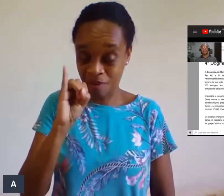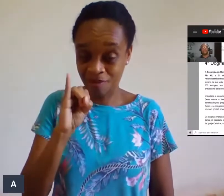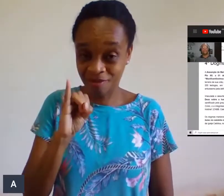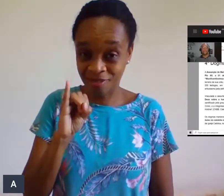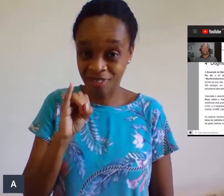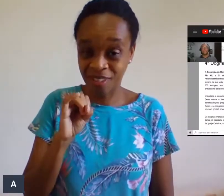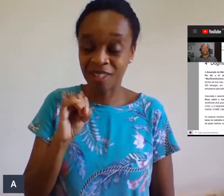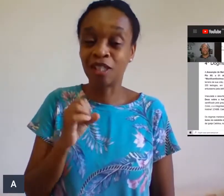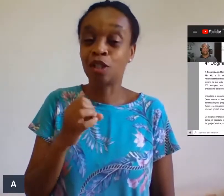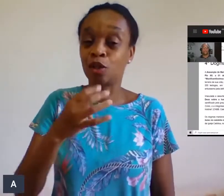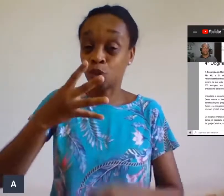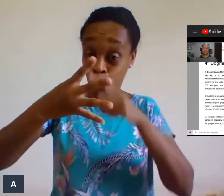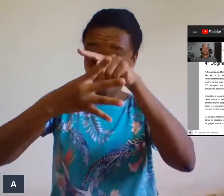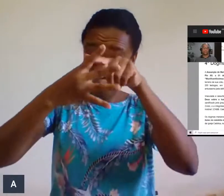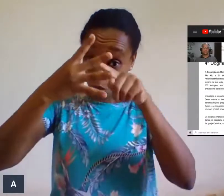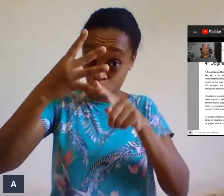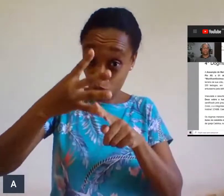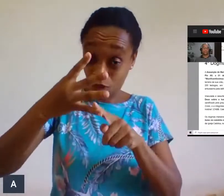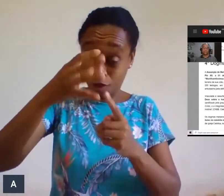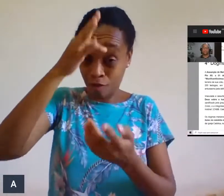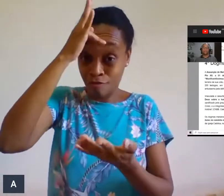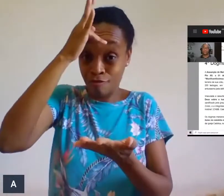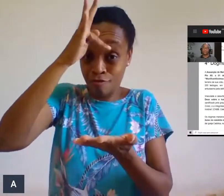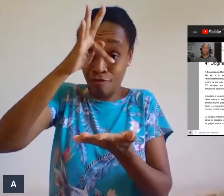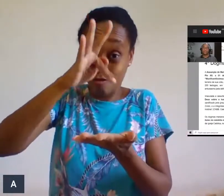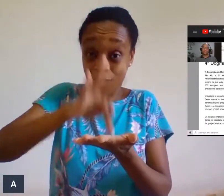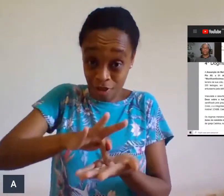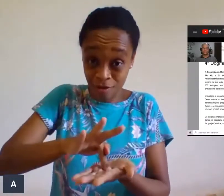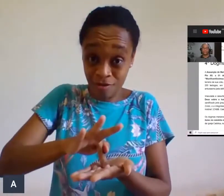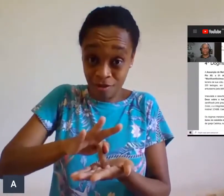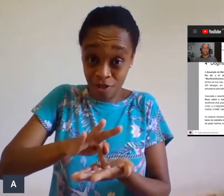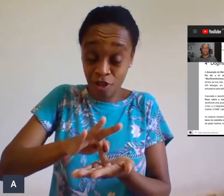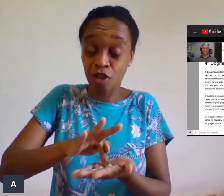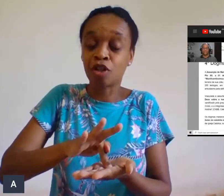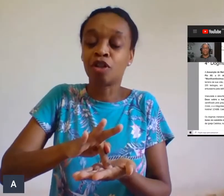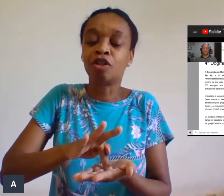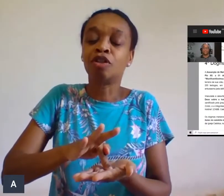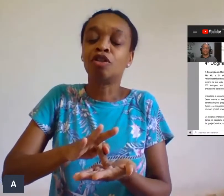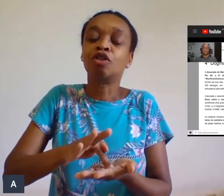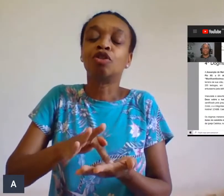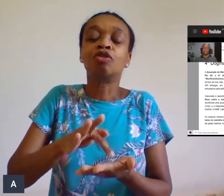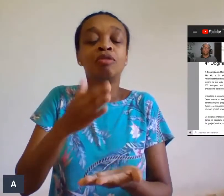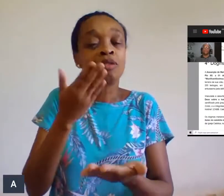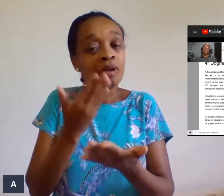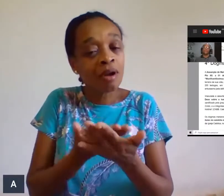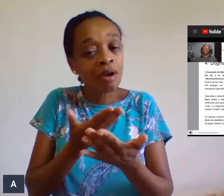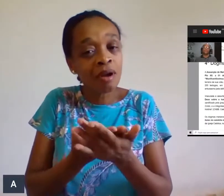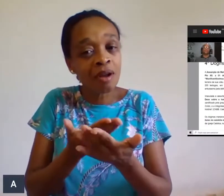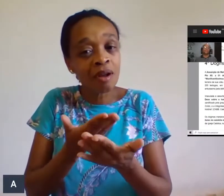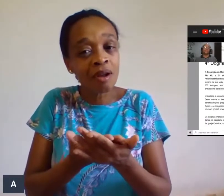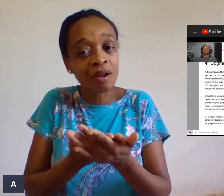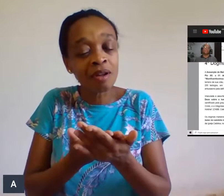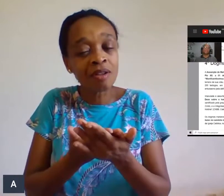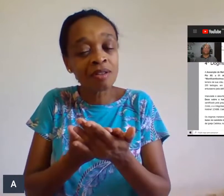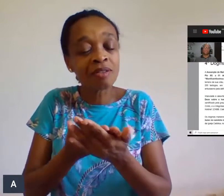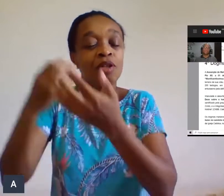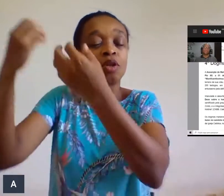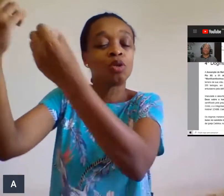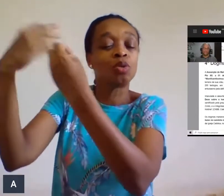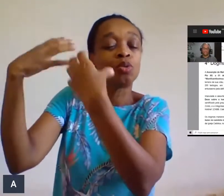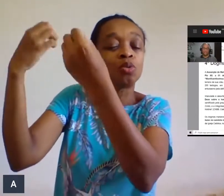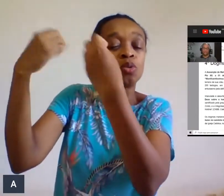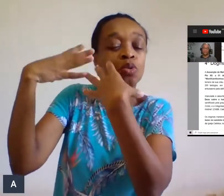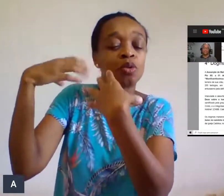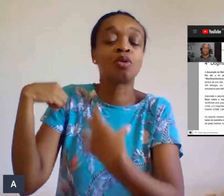os dogmas que acabamos de ouvir e de estudar, eles iluminam a nossa vida